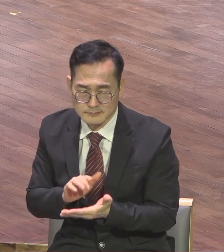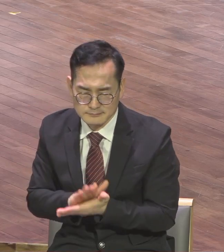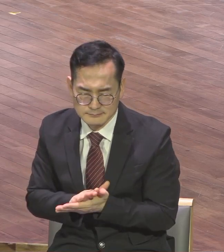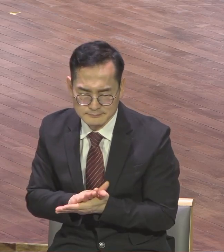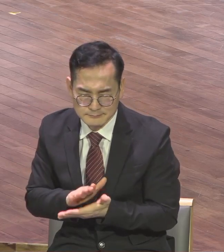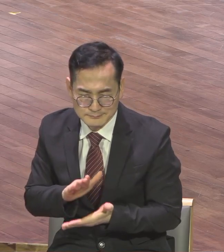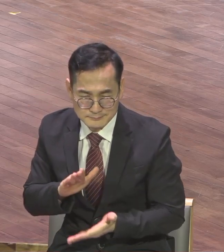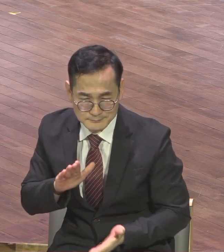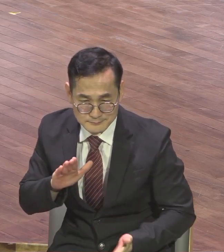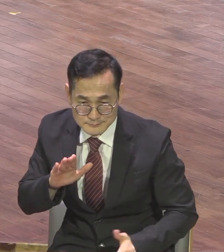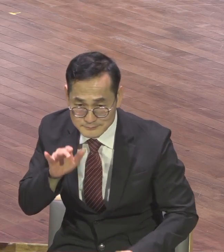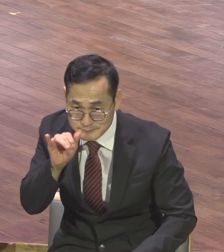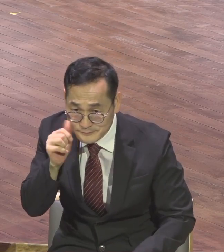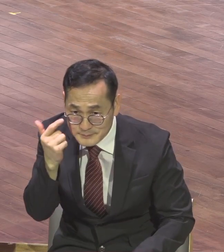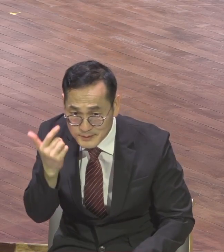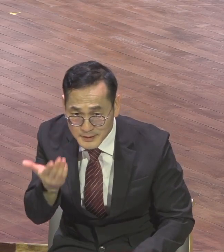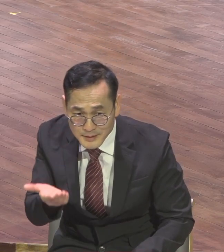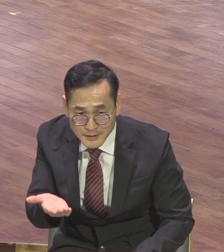뜨거워요?